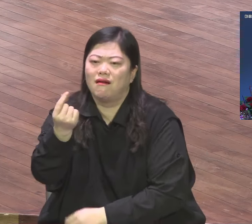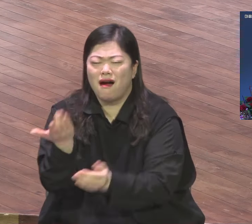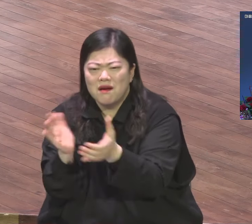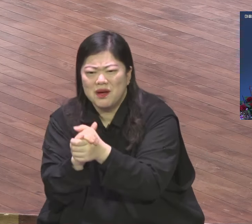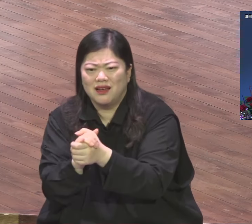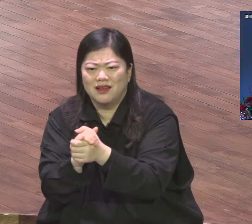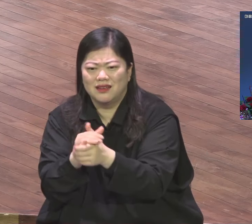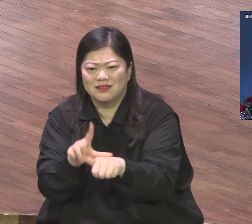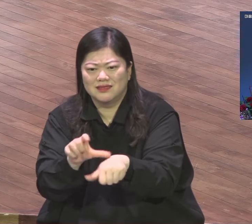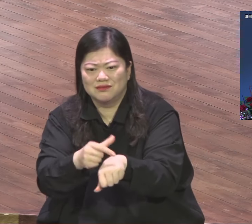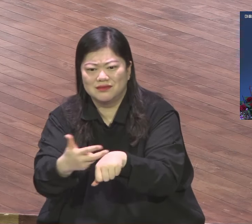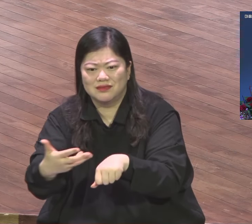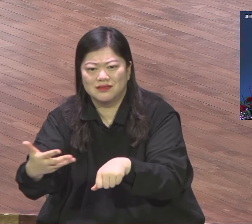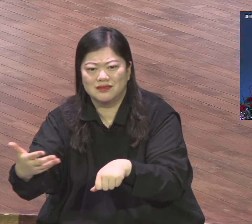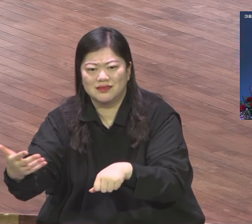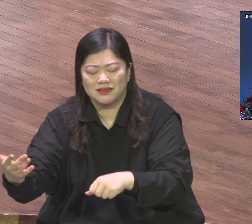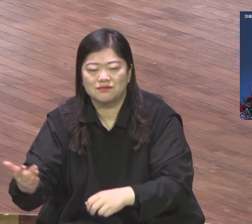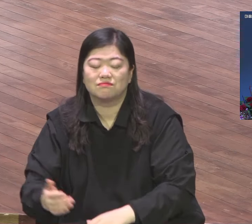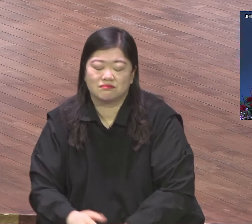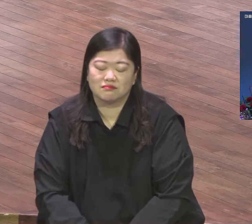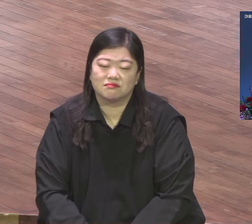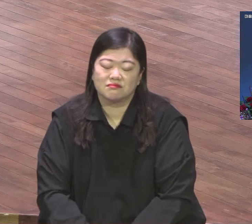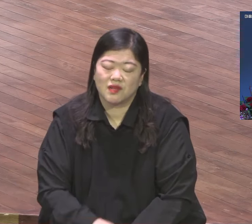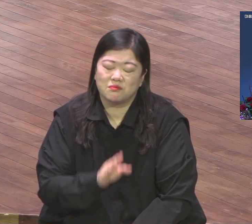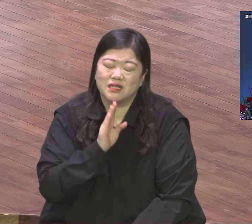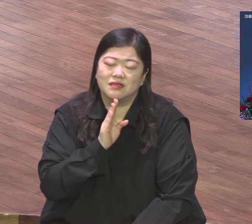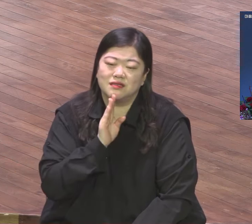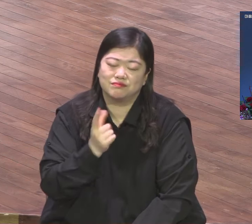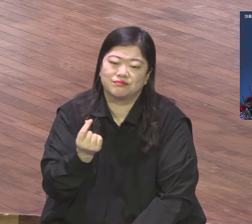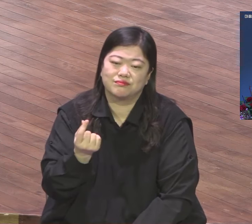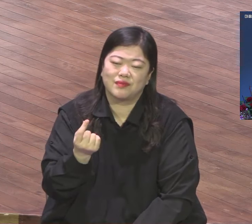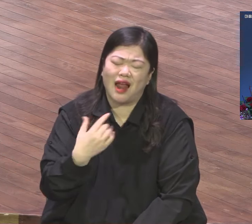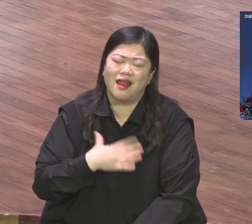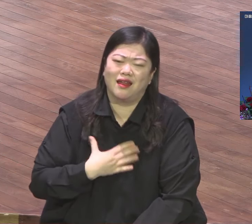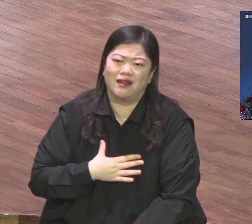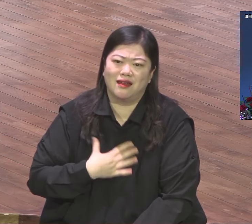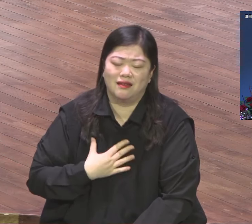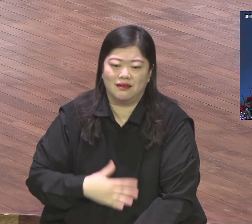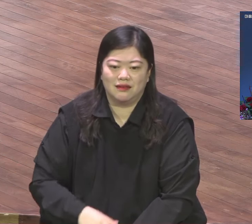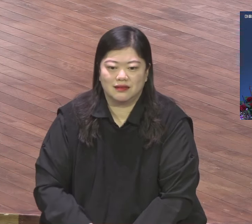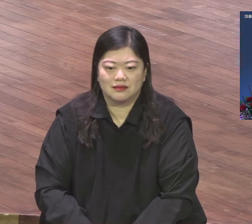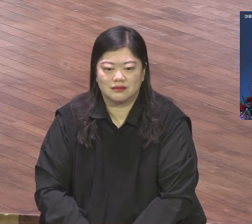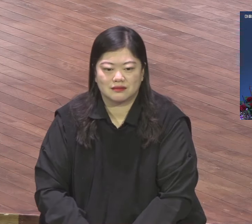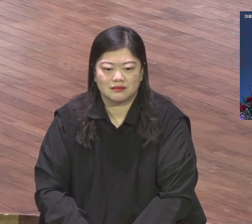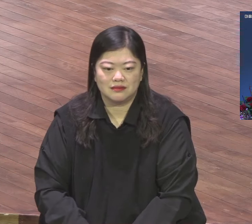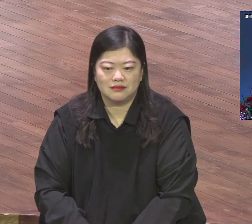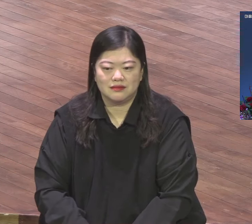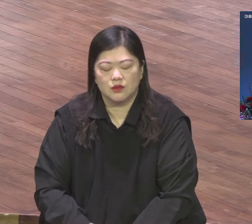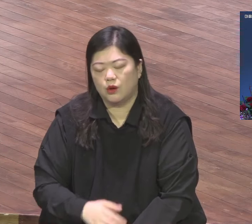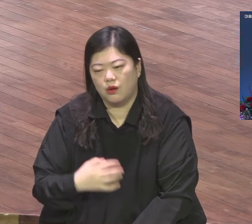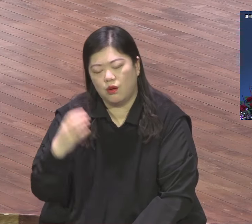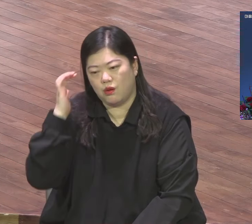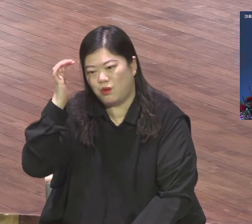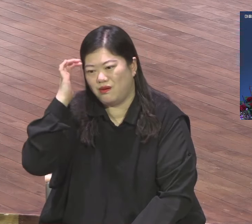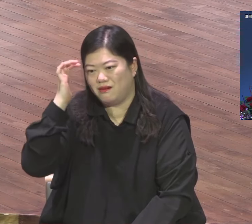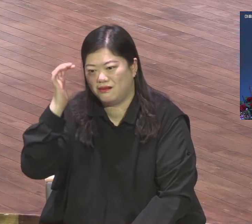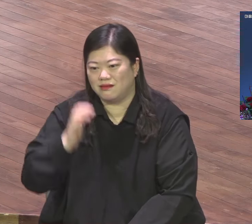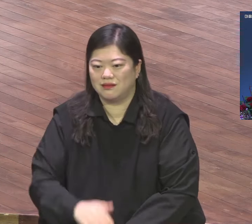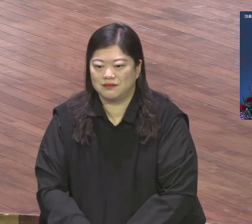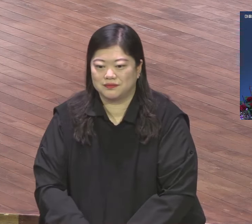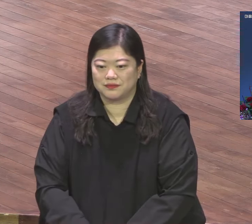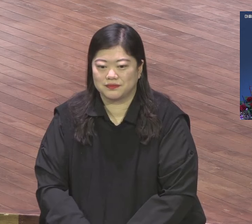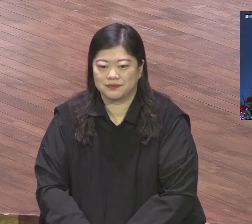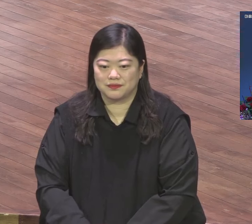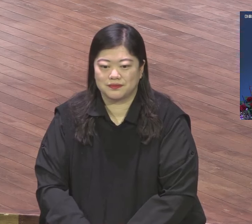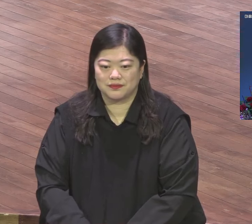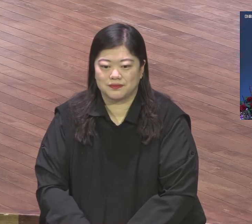상태 둔화해졌다. 오늘 본문 마지막 절인 52절에 보면 마가가